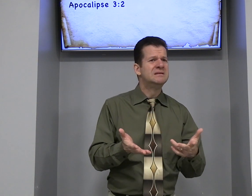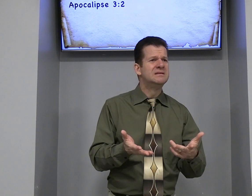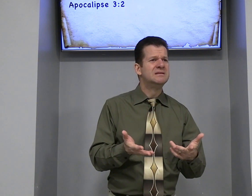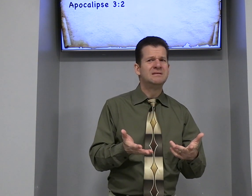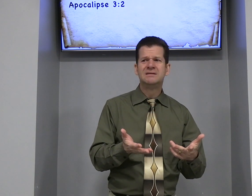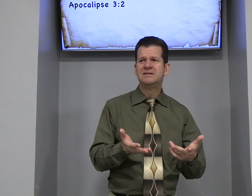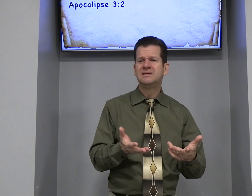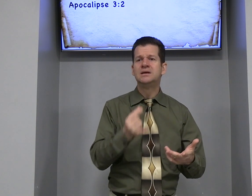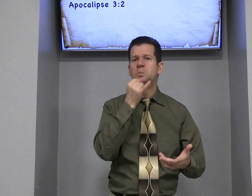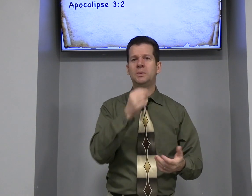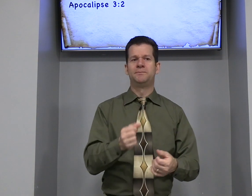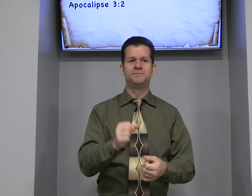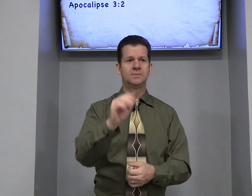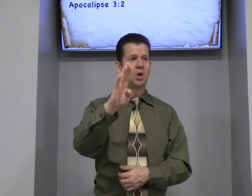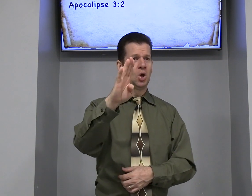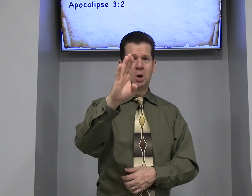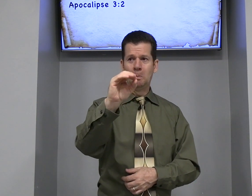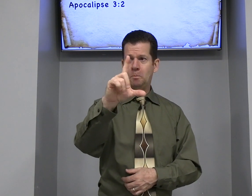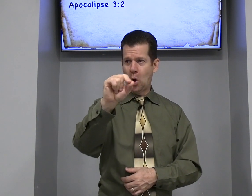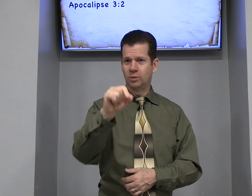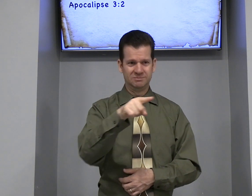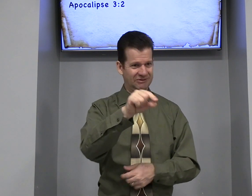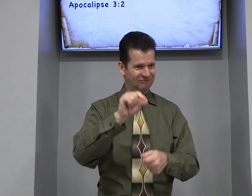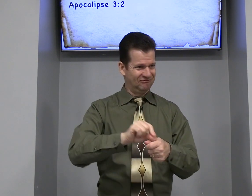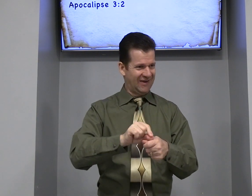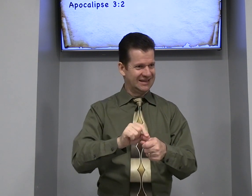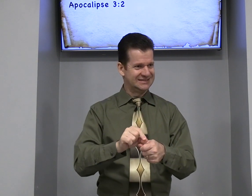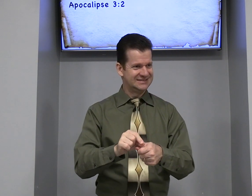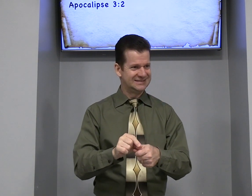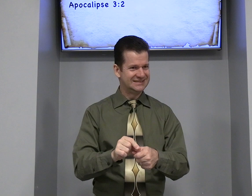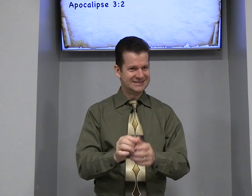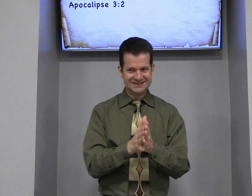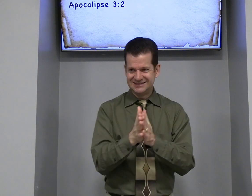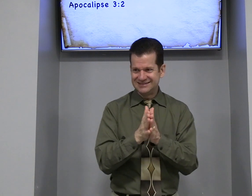que significa mal feita? Por exemplo, um bolo. Você faz bolo.